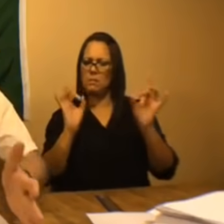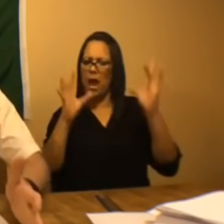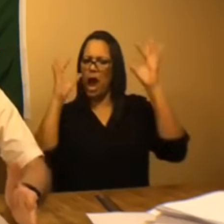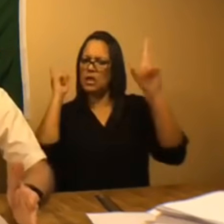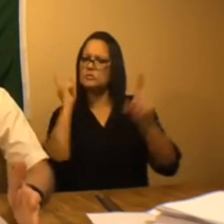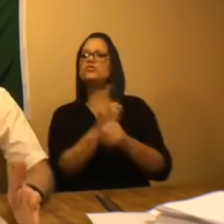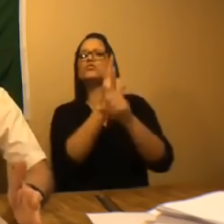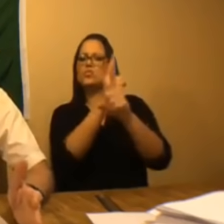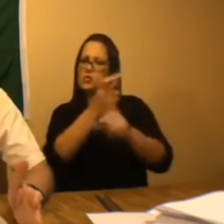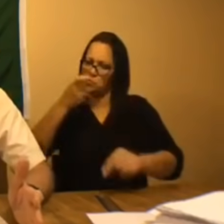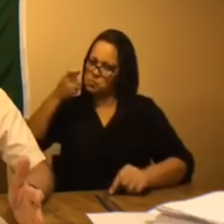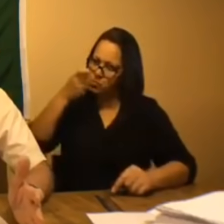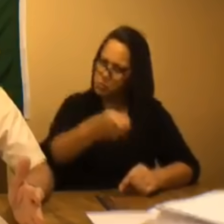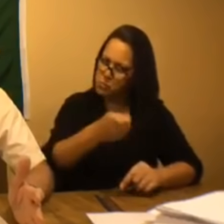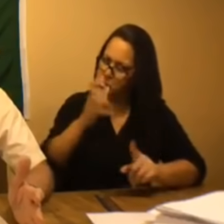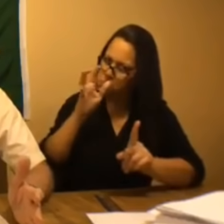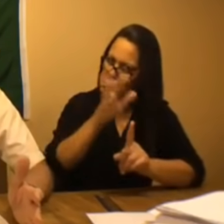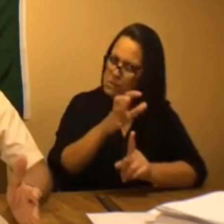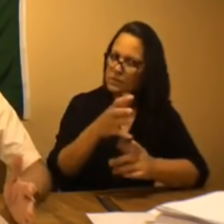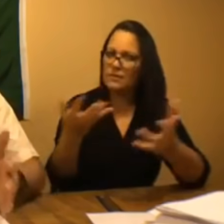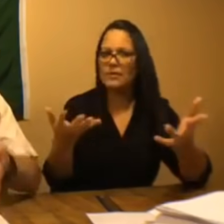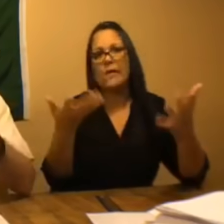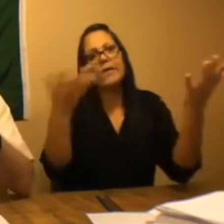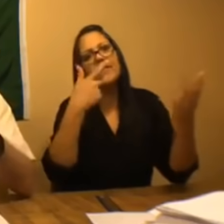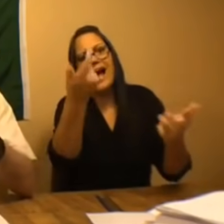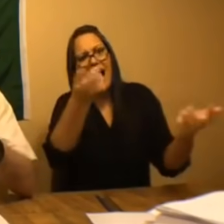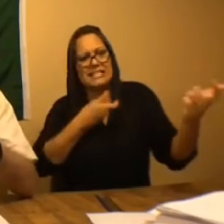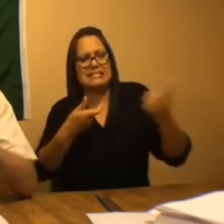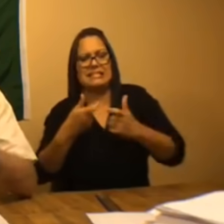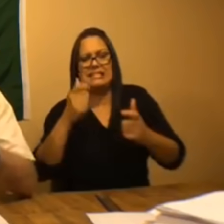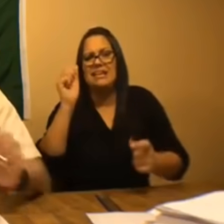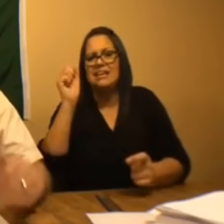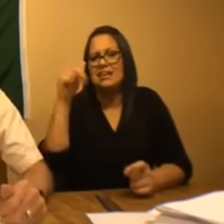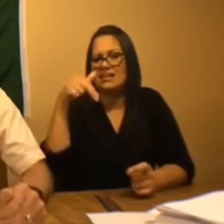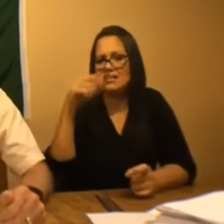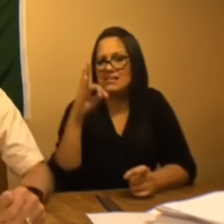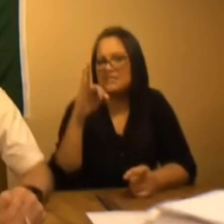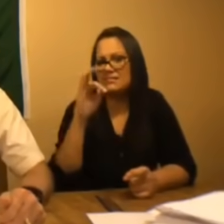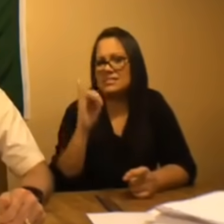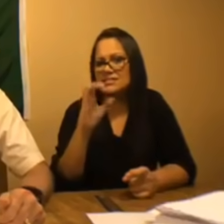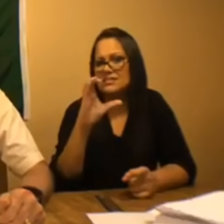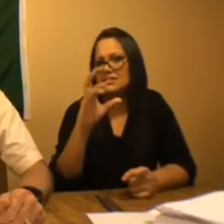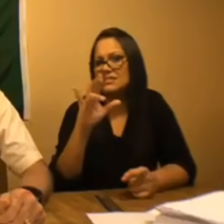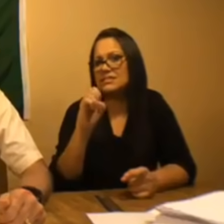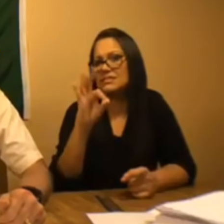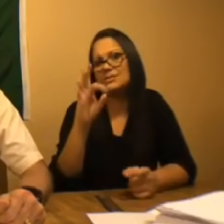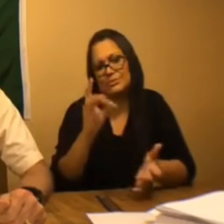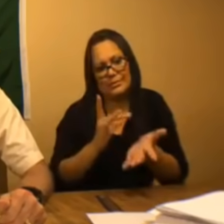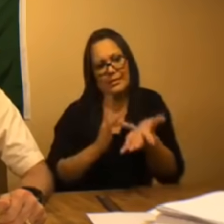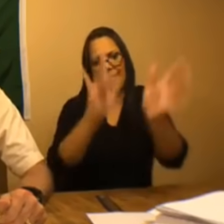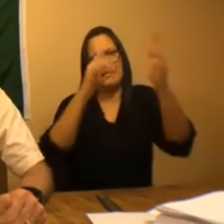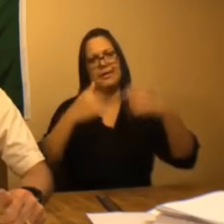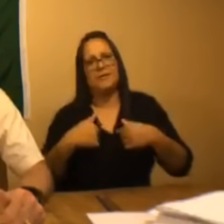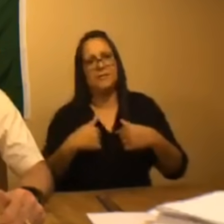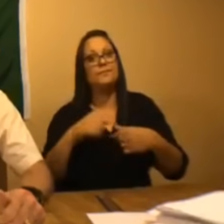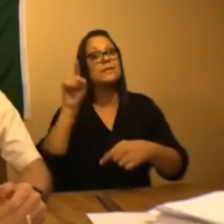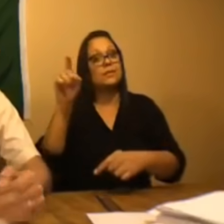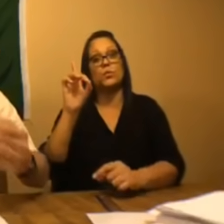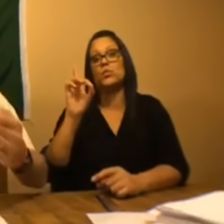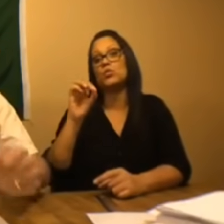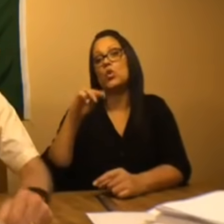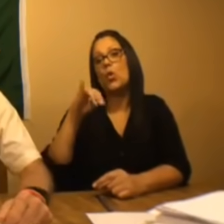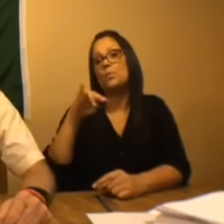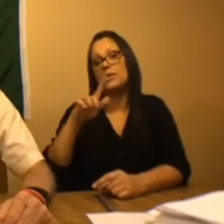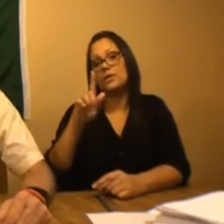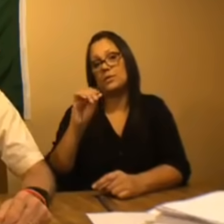jogamos pesado. Agora, como estamos falando de anticristo, um dos últimos artigos do projeto Domingos Dutra, do PT do Maranhão,